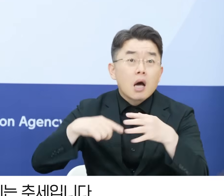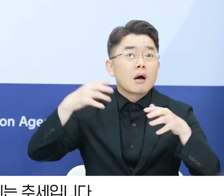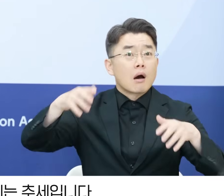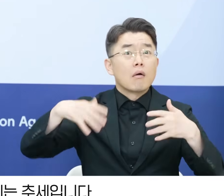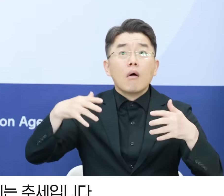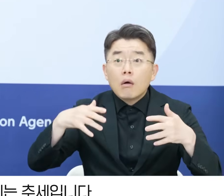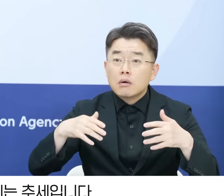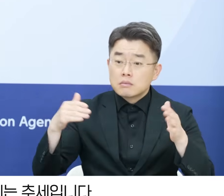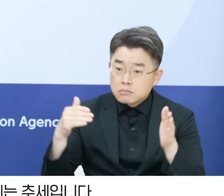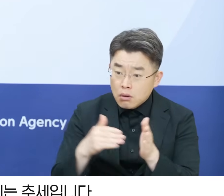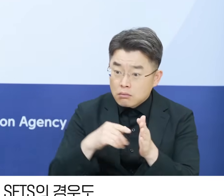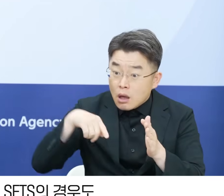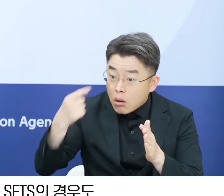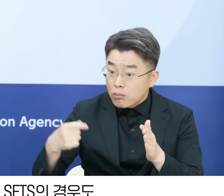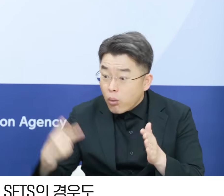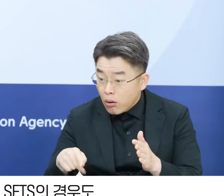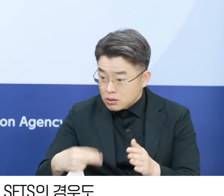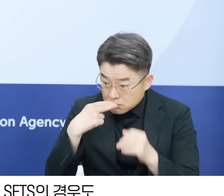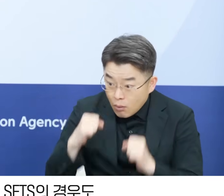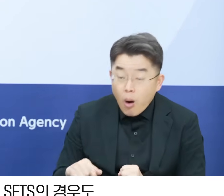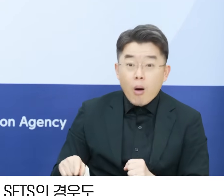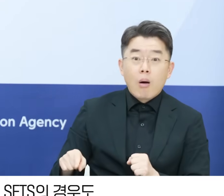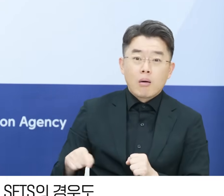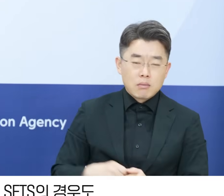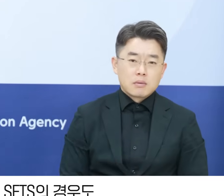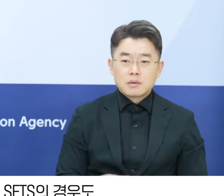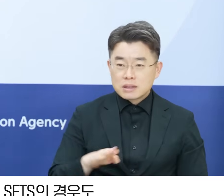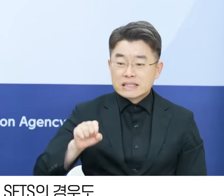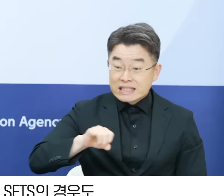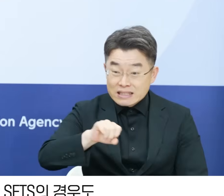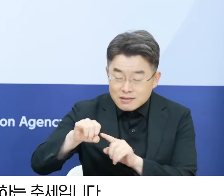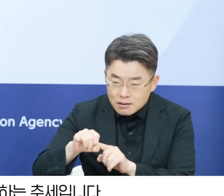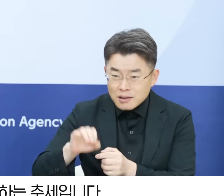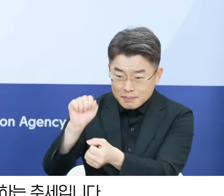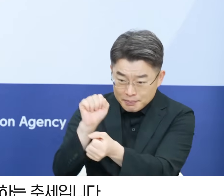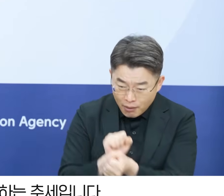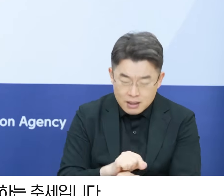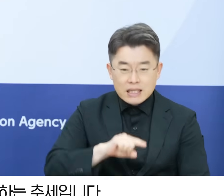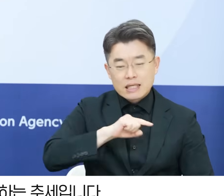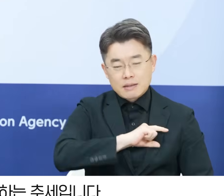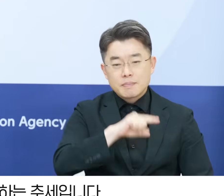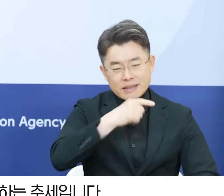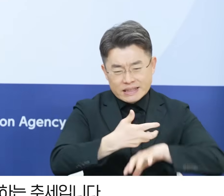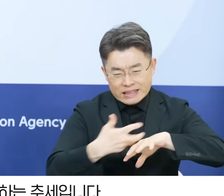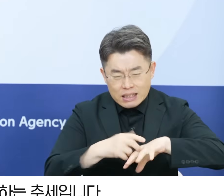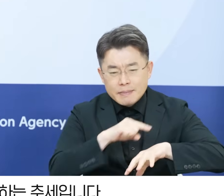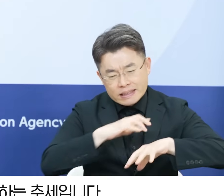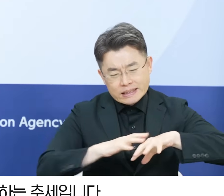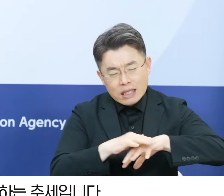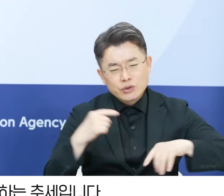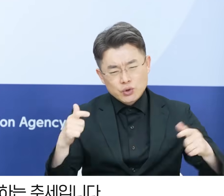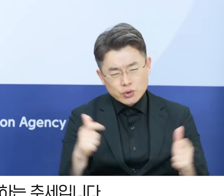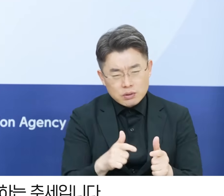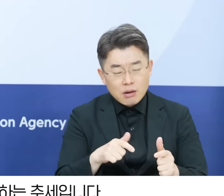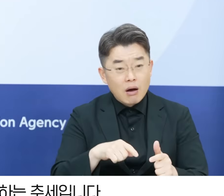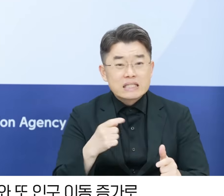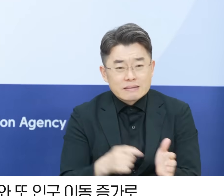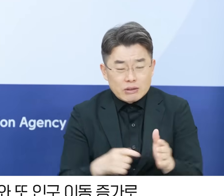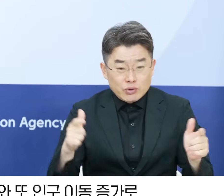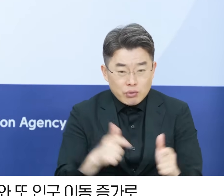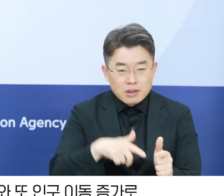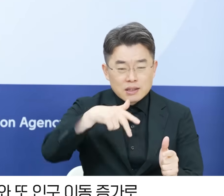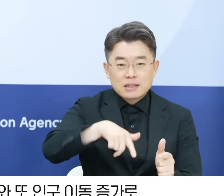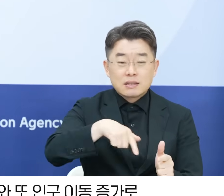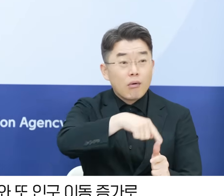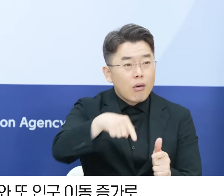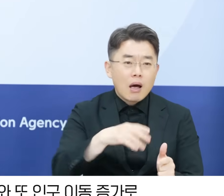확대되는 추세입니다. 진드기가 매개하는 SFTS의 경우도 꾸준히 발생이 증가하는 추세입니다. 이와